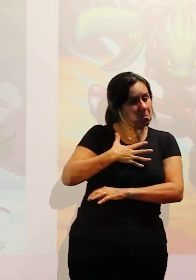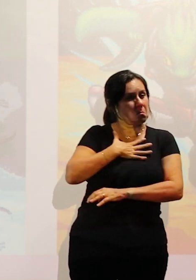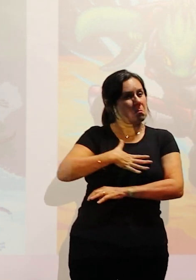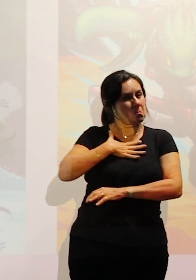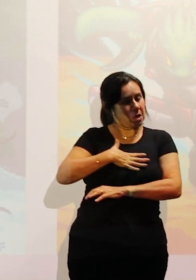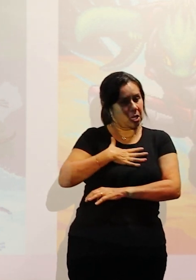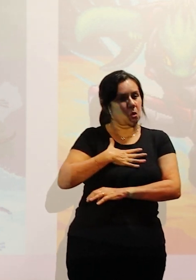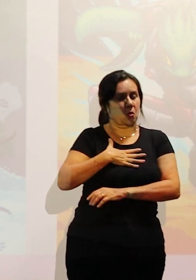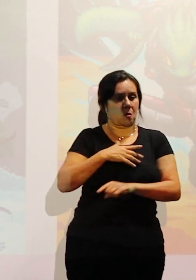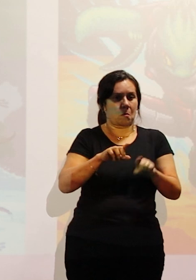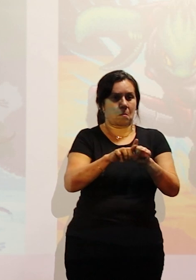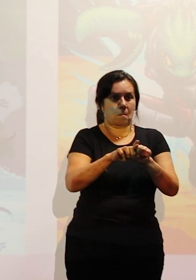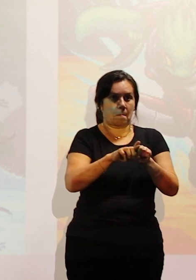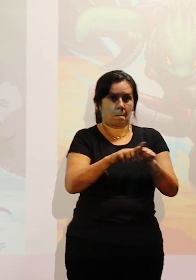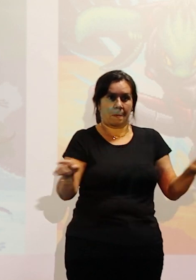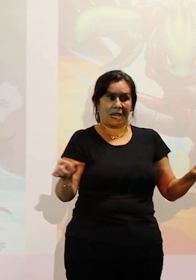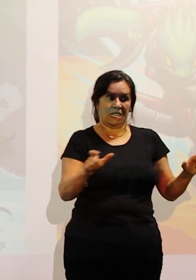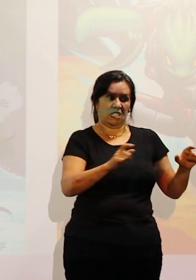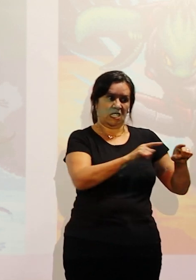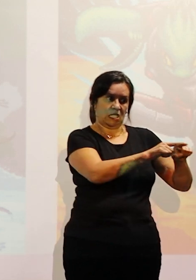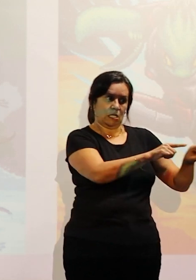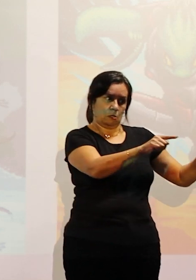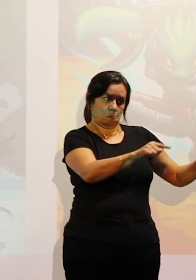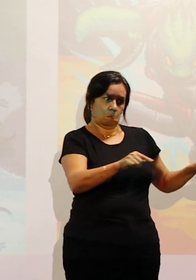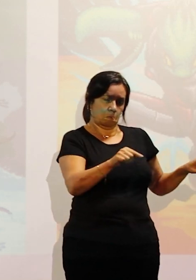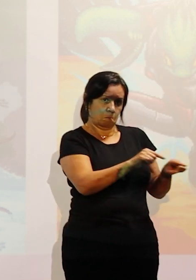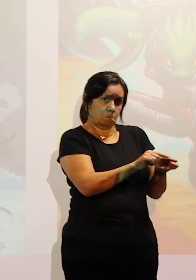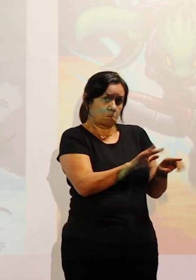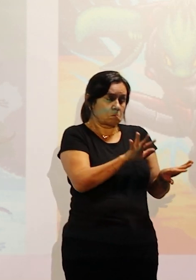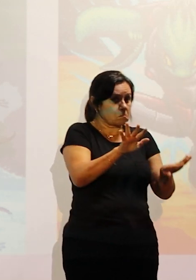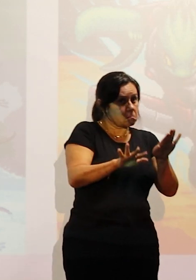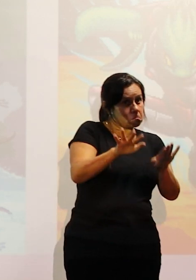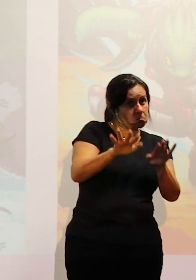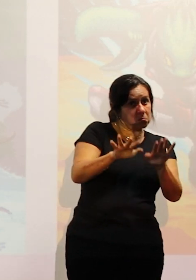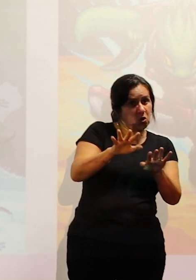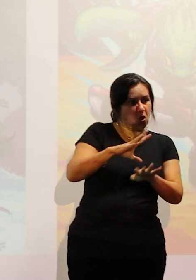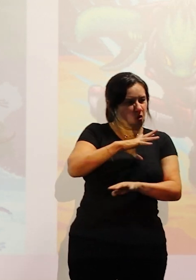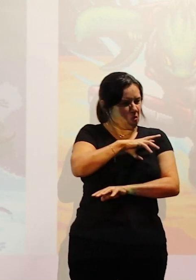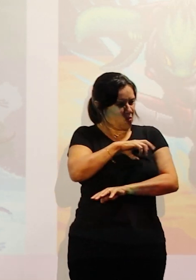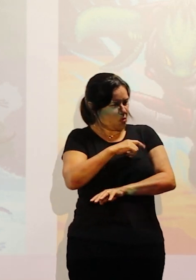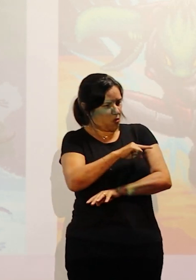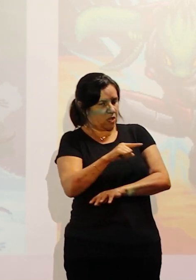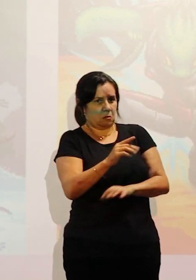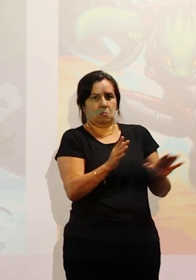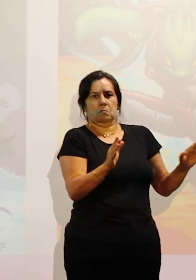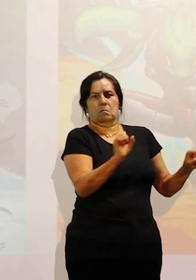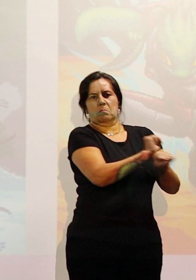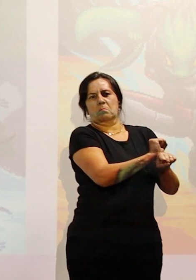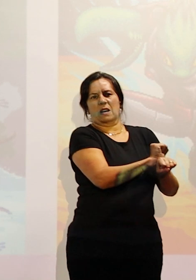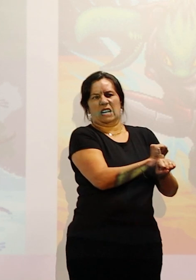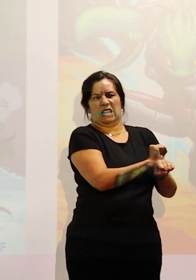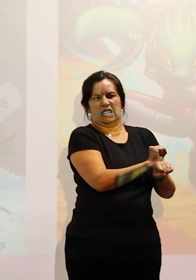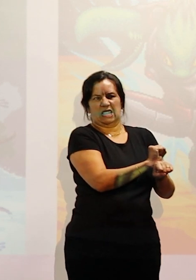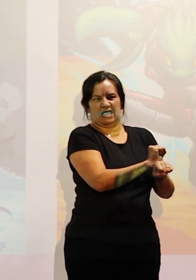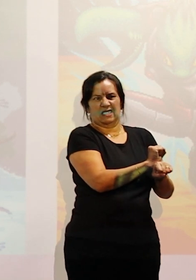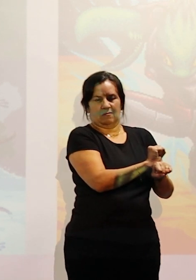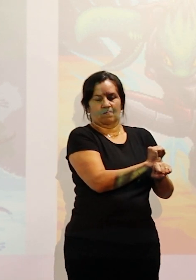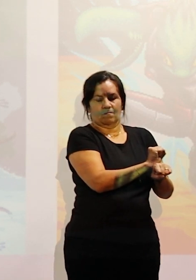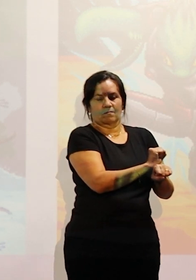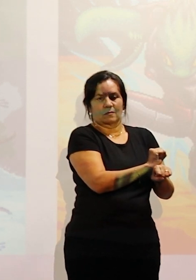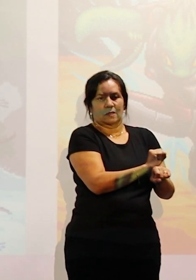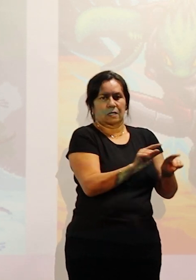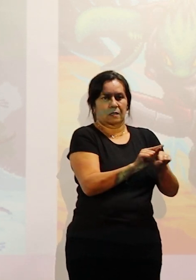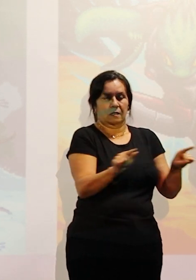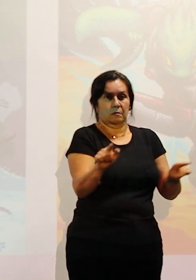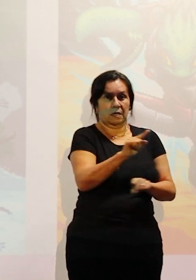quadrada, ela é o contrário, ela nem é tão agressiva e nem é tão fofa, ela é uma coisa meio estática, meio pesada, né? Então, quando a